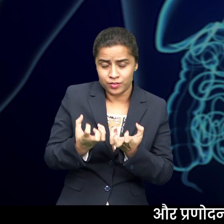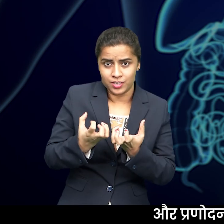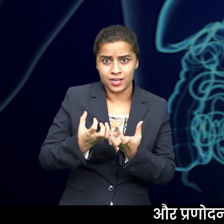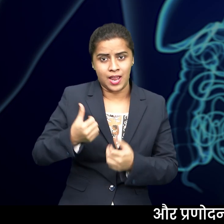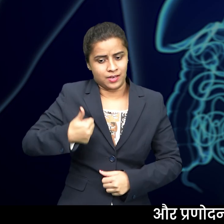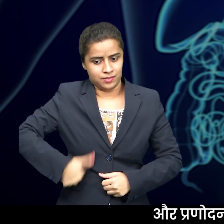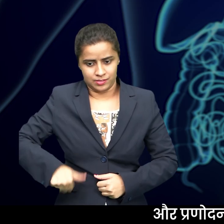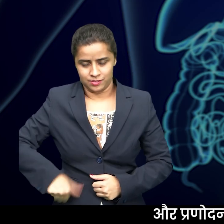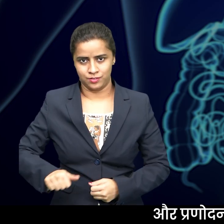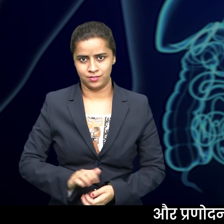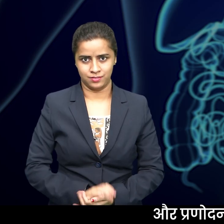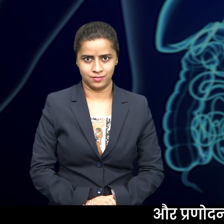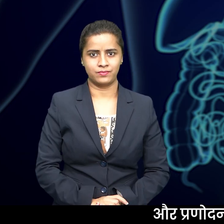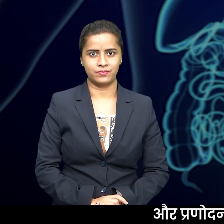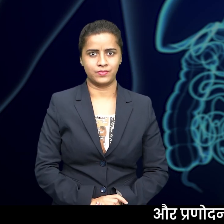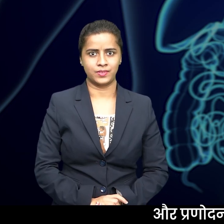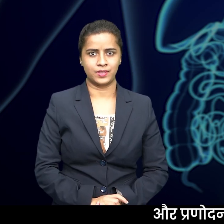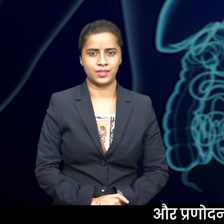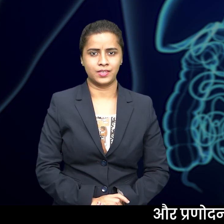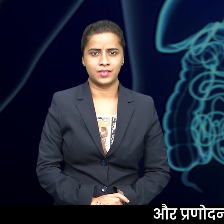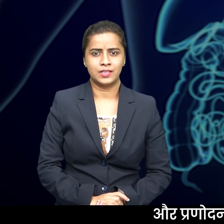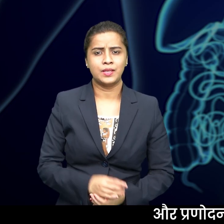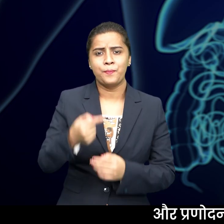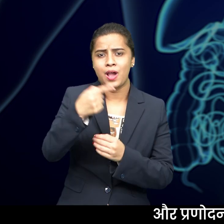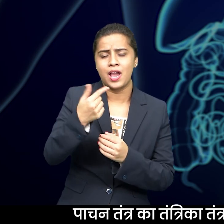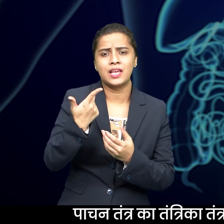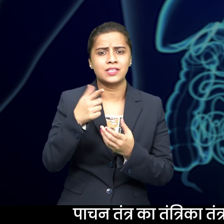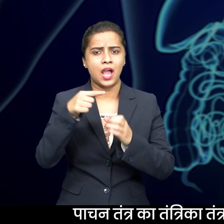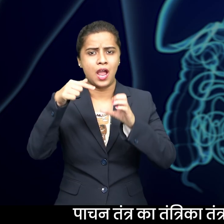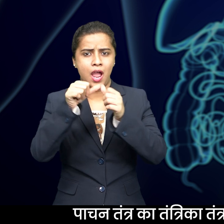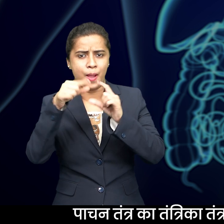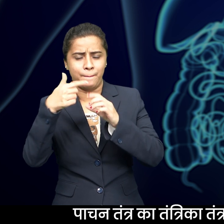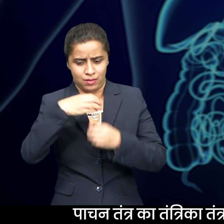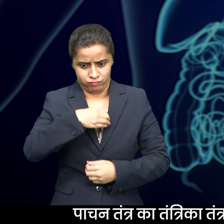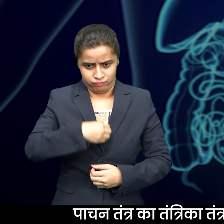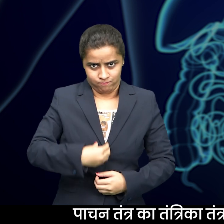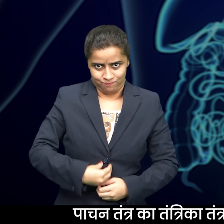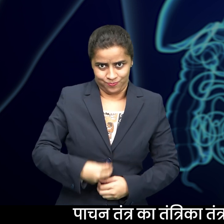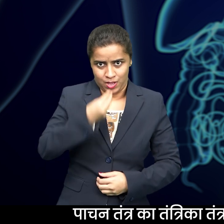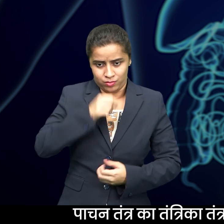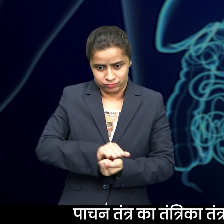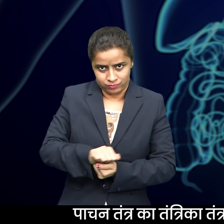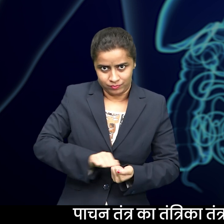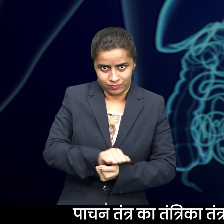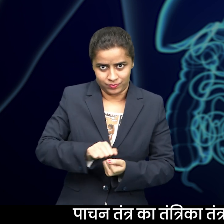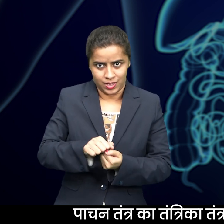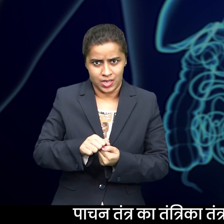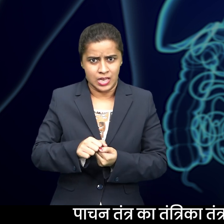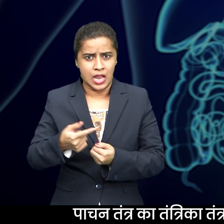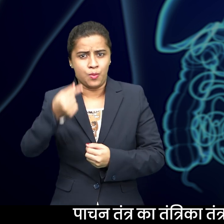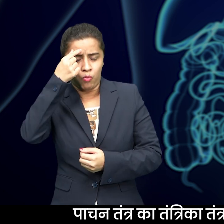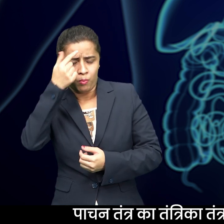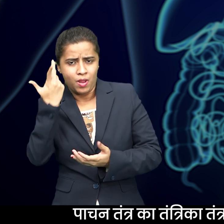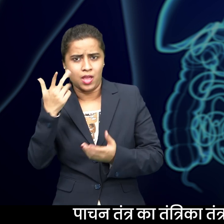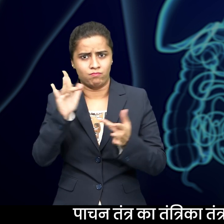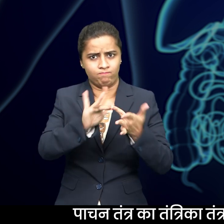और प्रणेदन को सुनिश्चित करता है। पाचन तंत्र का तंत्रिका तंत्र